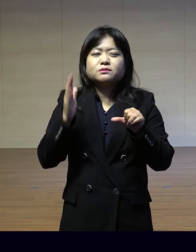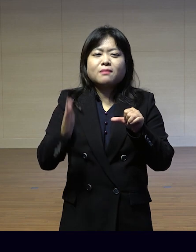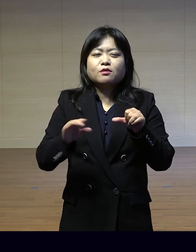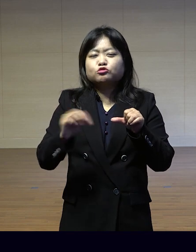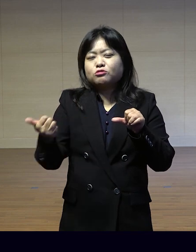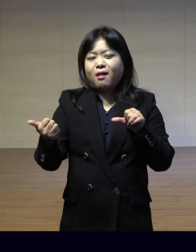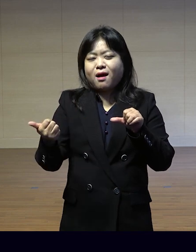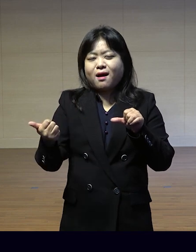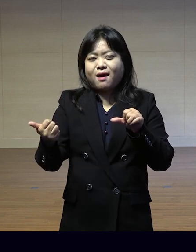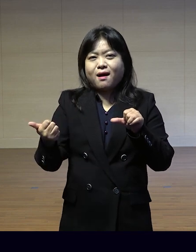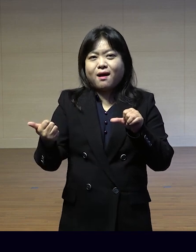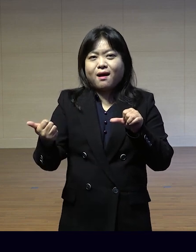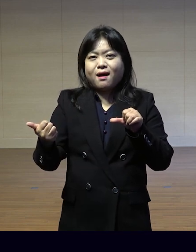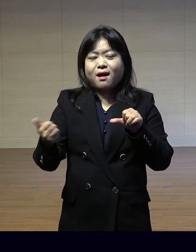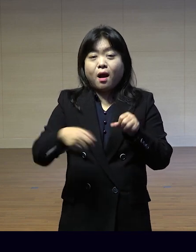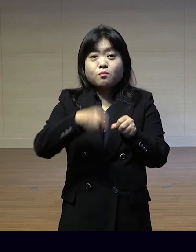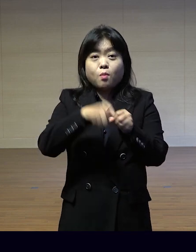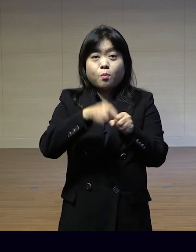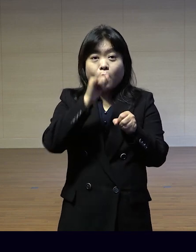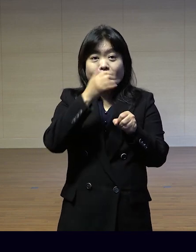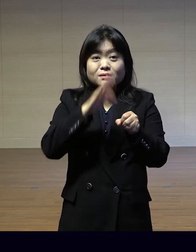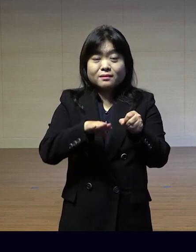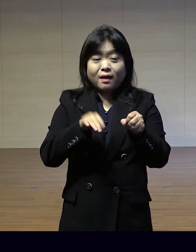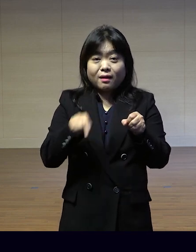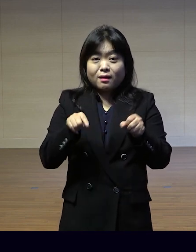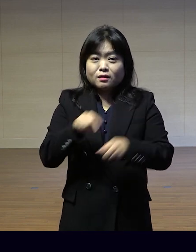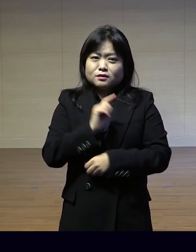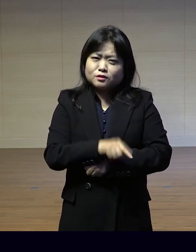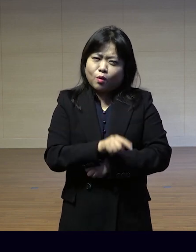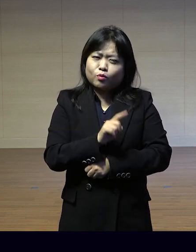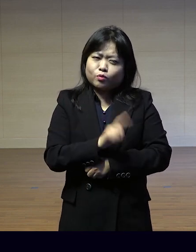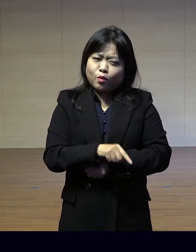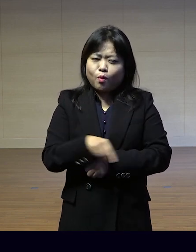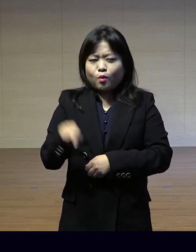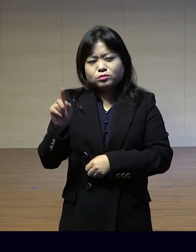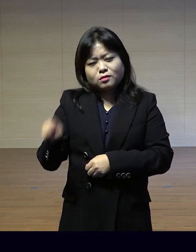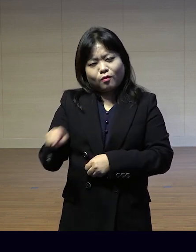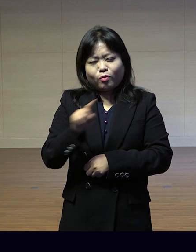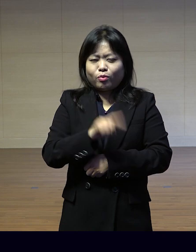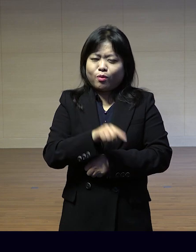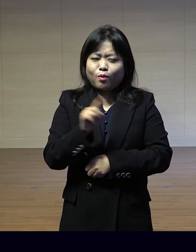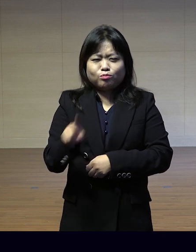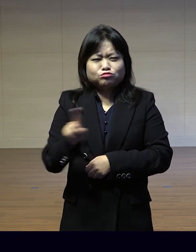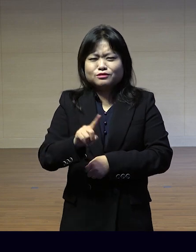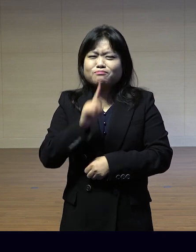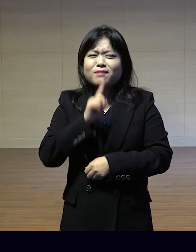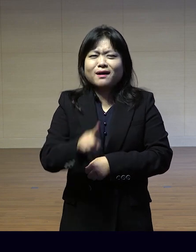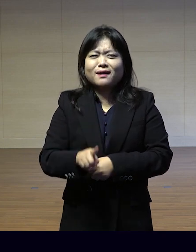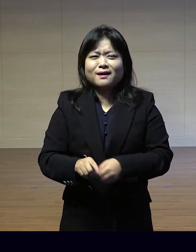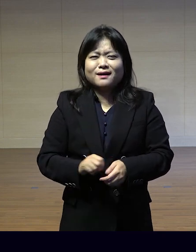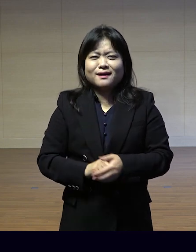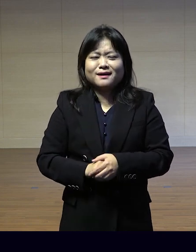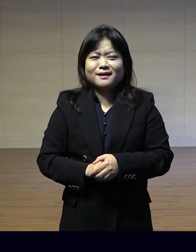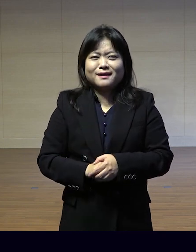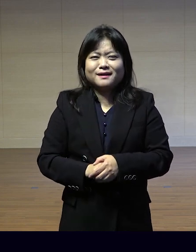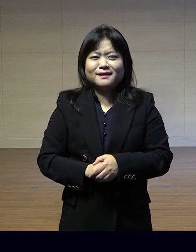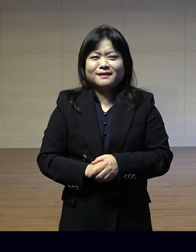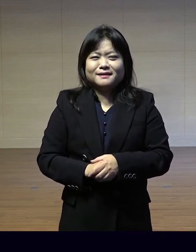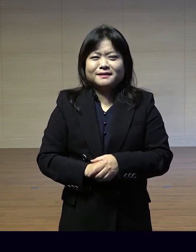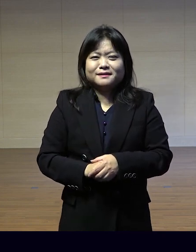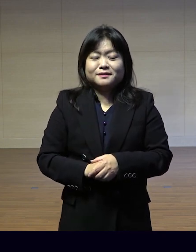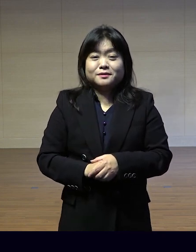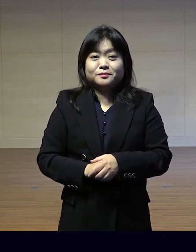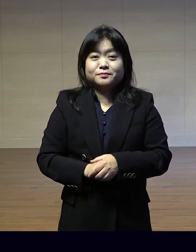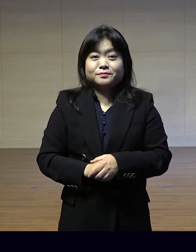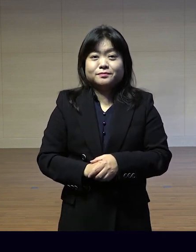죽어라 이런 목표가 있는데 여는 이것도 저것도 뭔 말이에요? 이것은